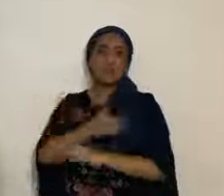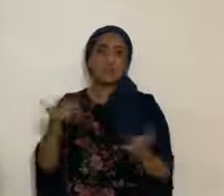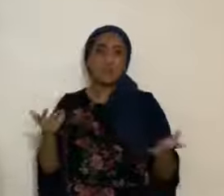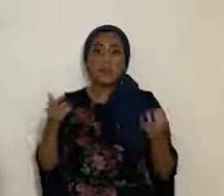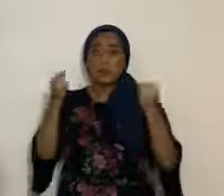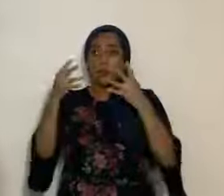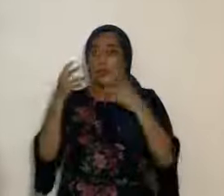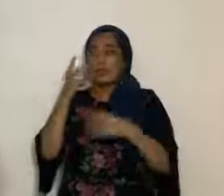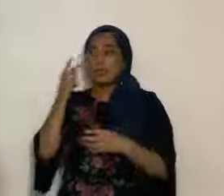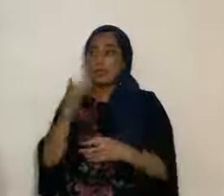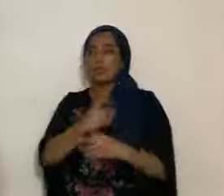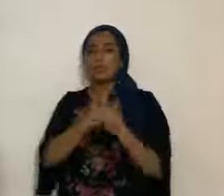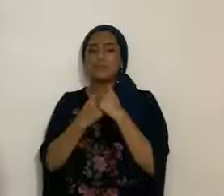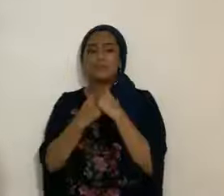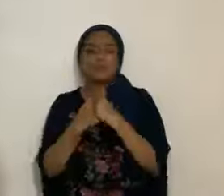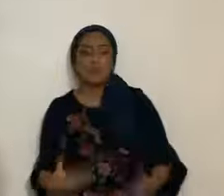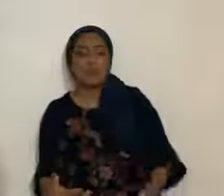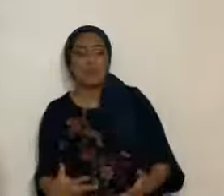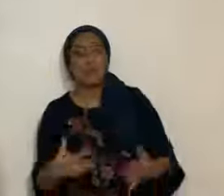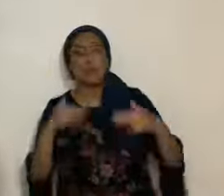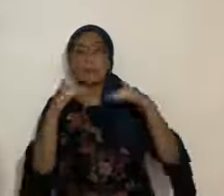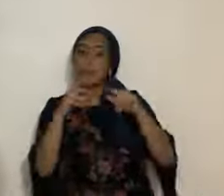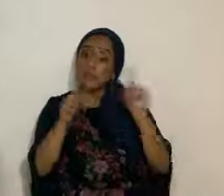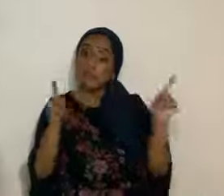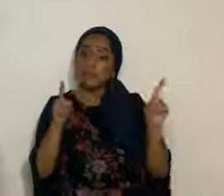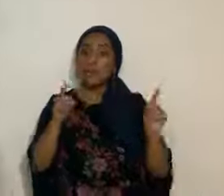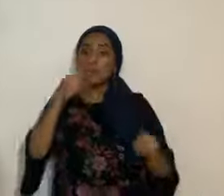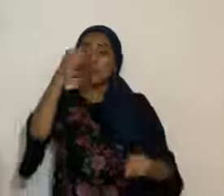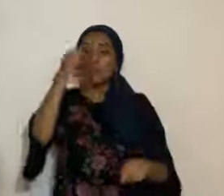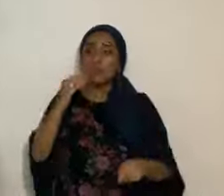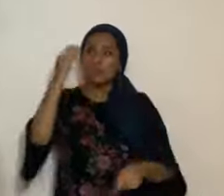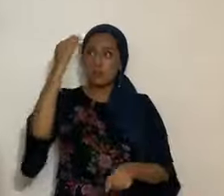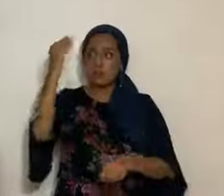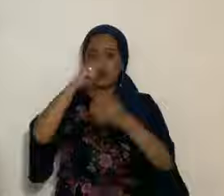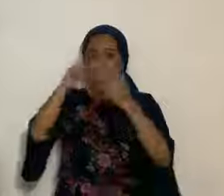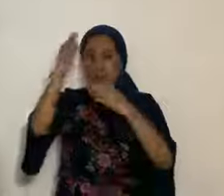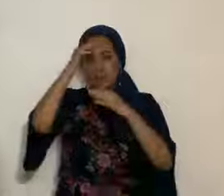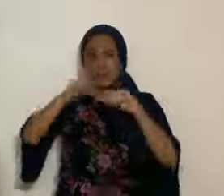ver derrotados. Sin embargo, el Eterno, bendito sea su nombre,